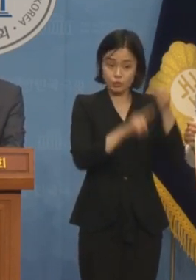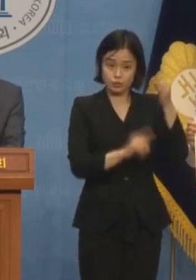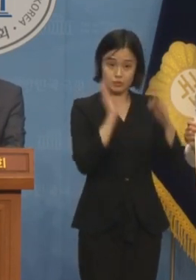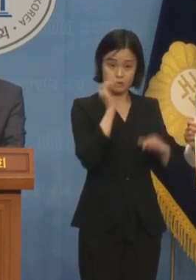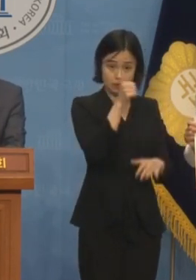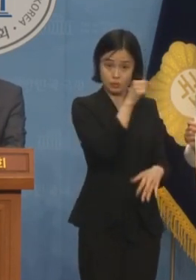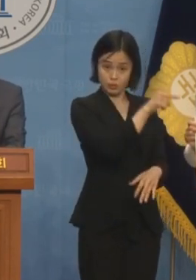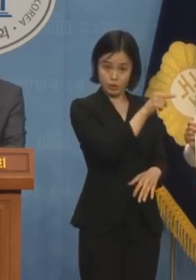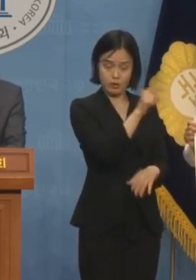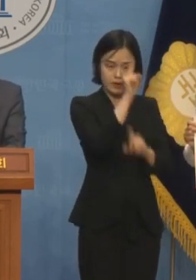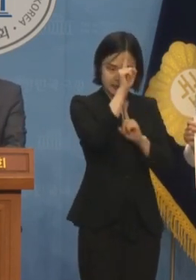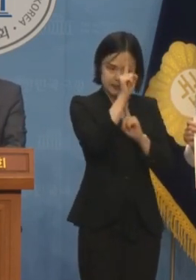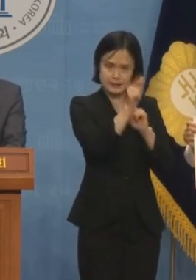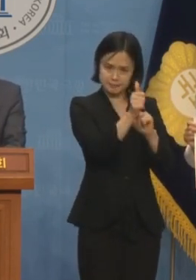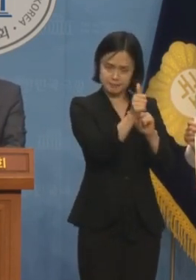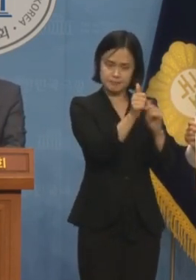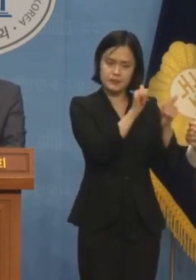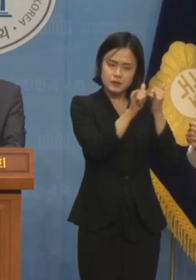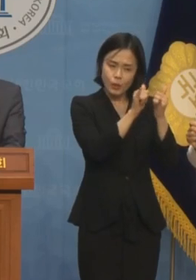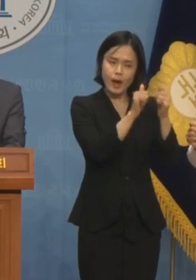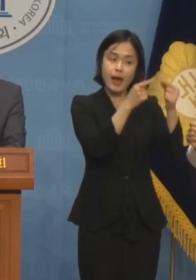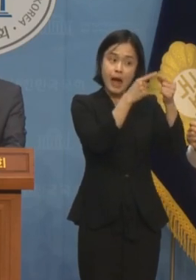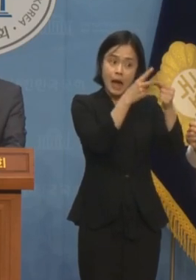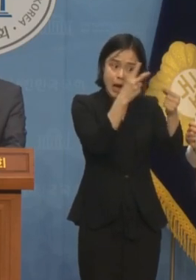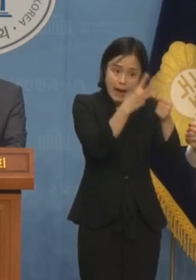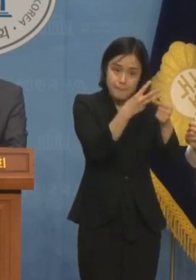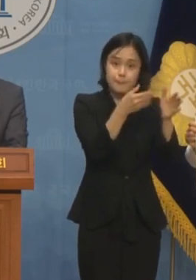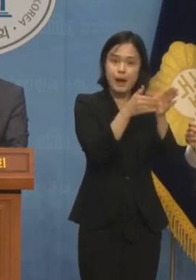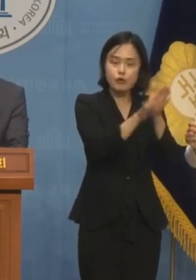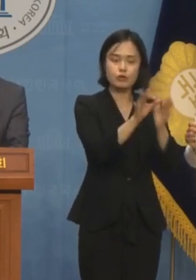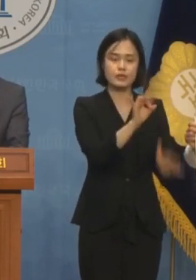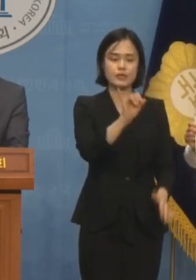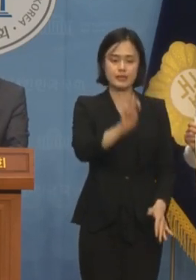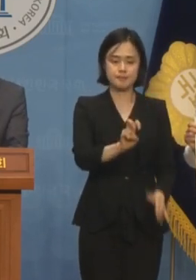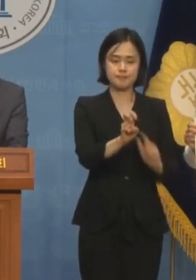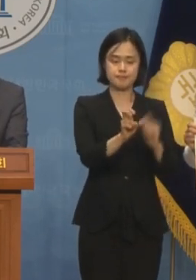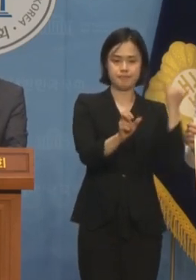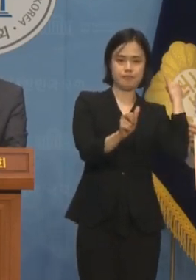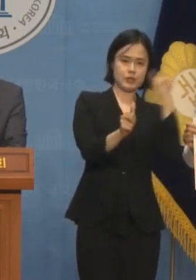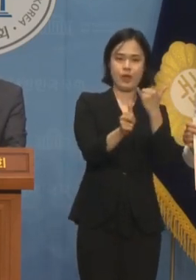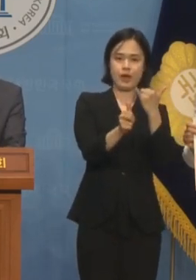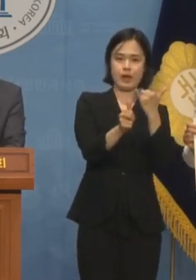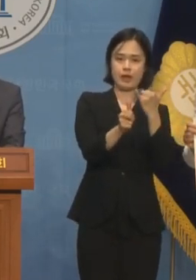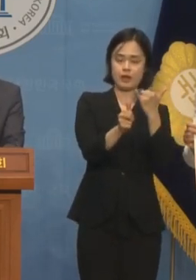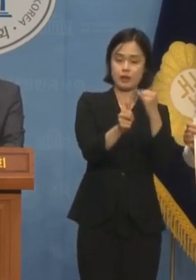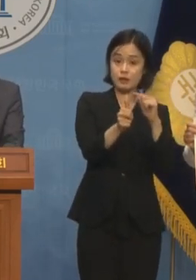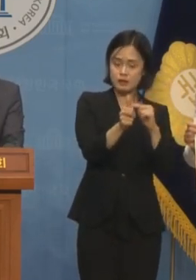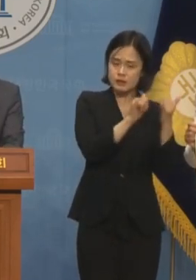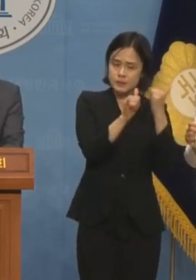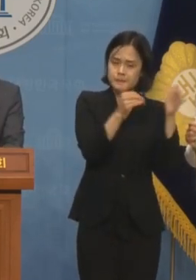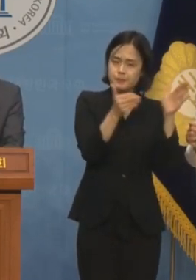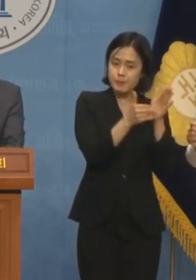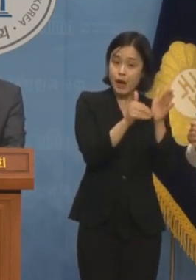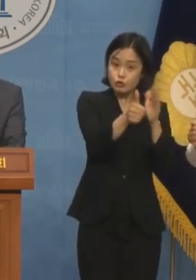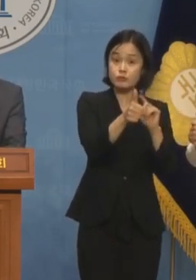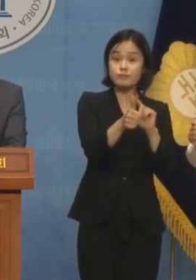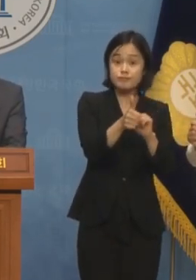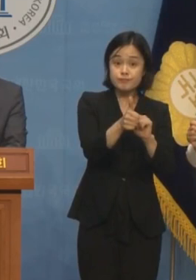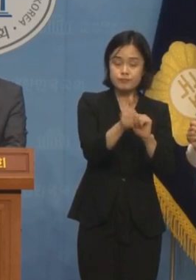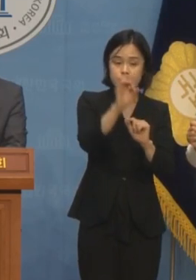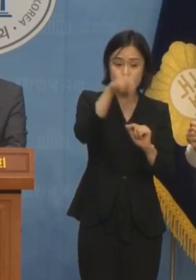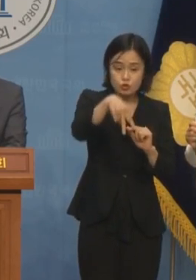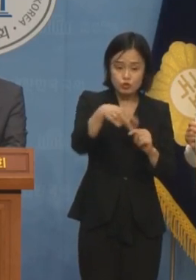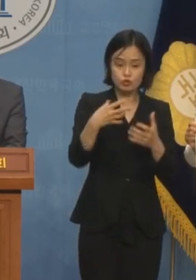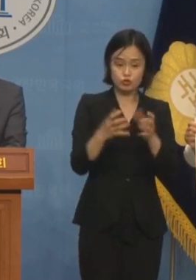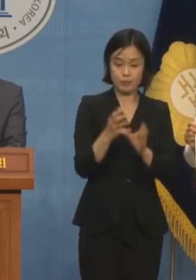번째 통화를 마친 후 임기훈에게 직접 전화를 걸었고 이 통화를 끝낸 임기훈은 다시 유재은 국방부